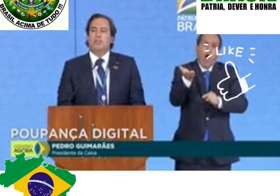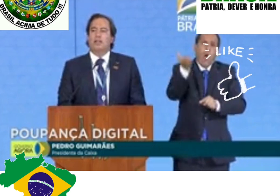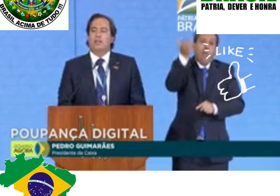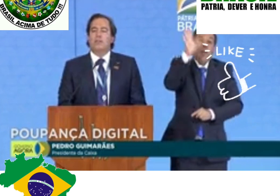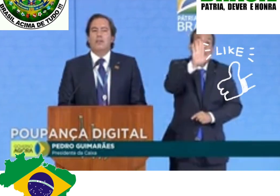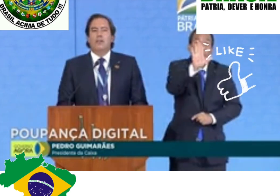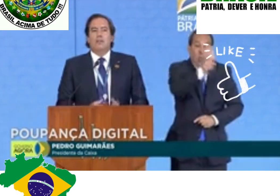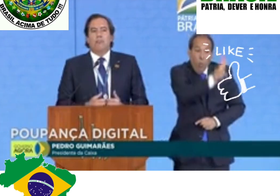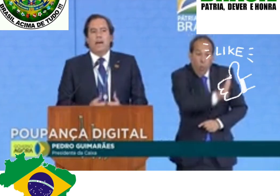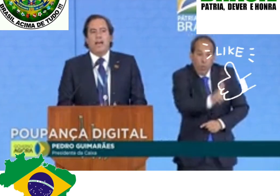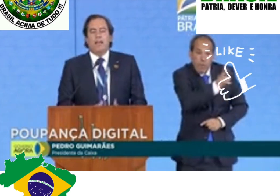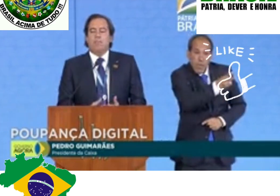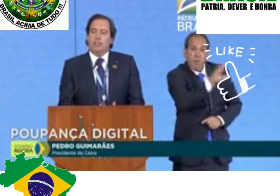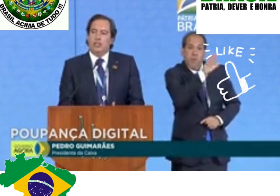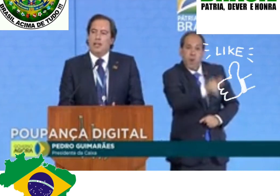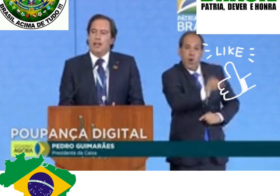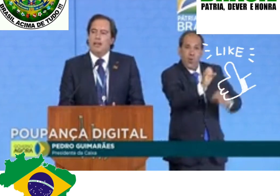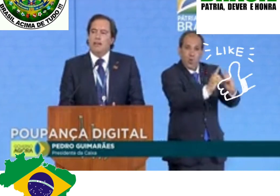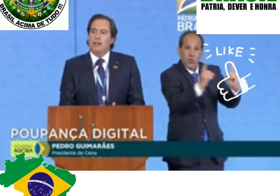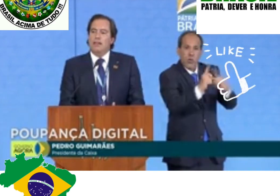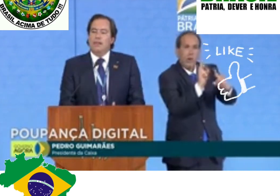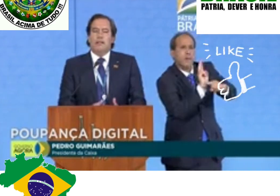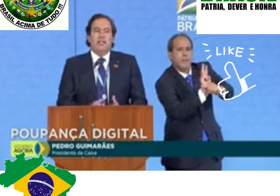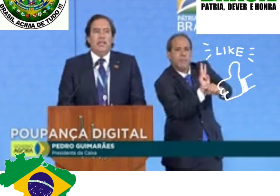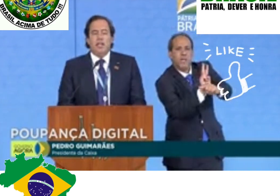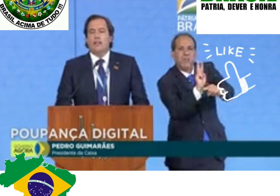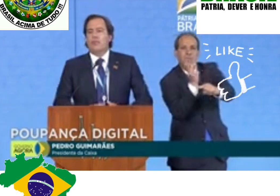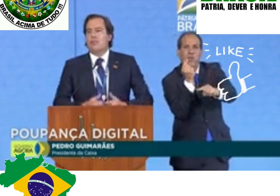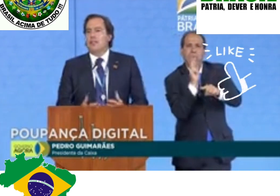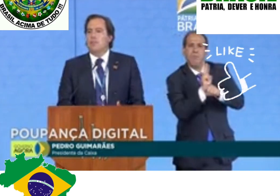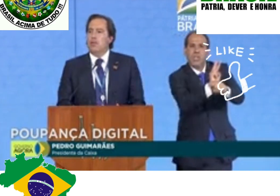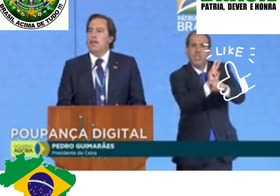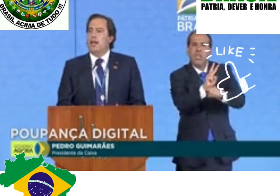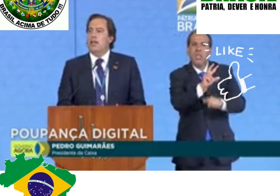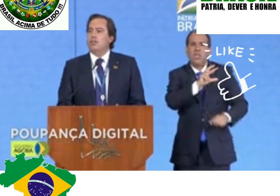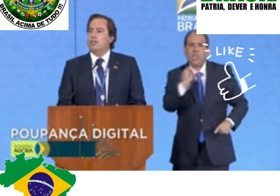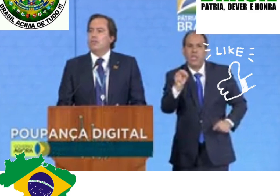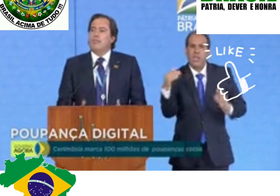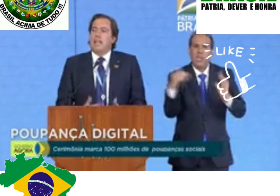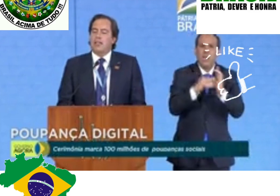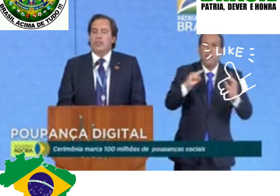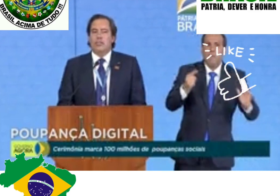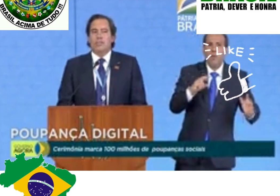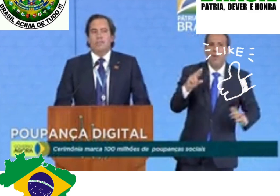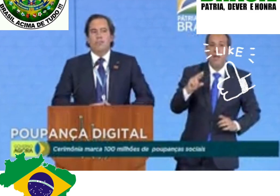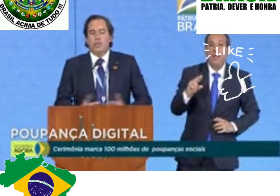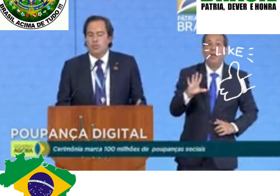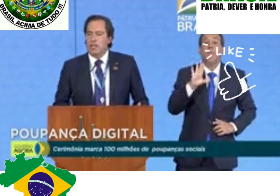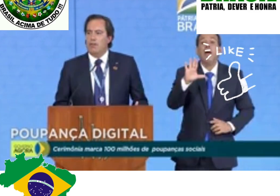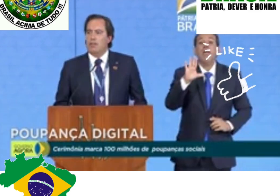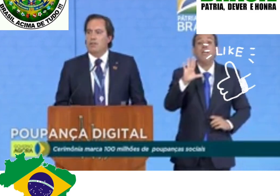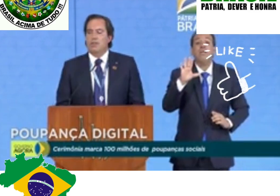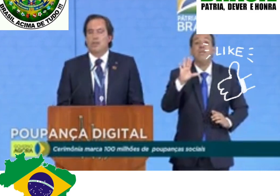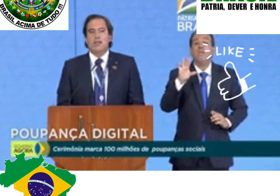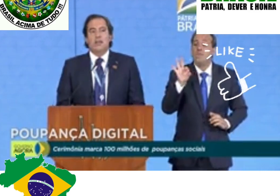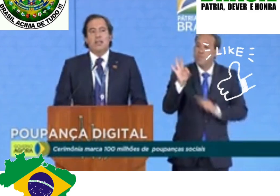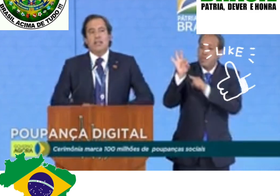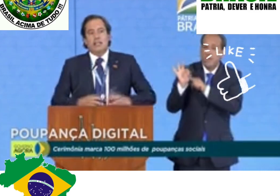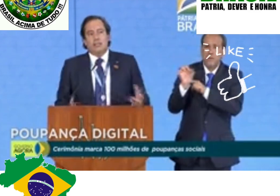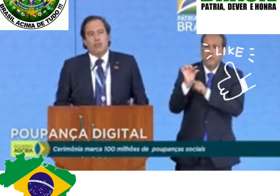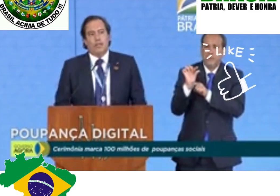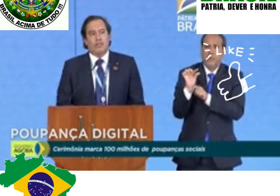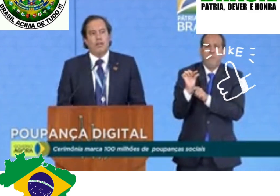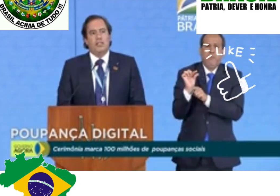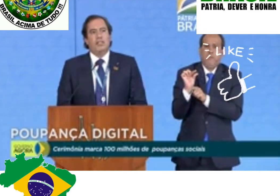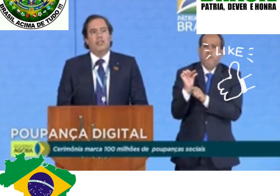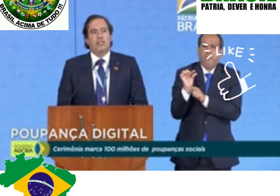banco digital para emprestar 500 até R$1.000 com taxas muito menores. E